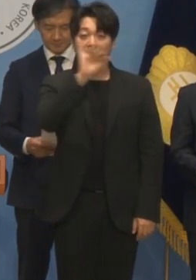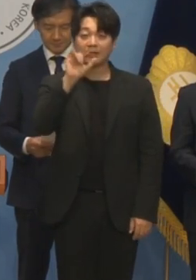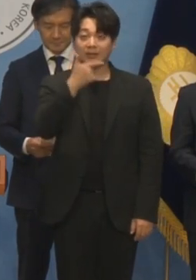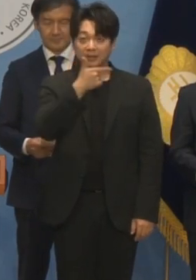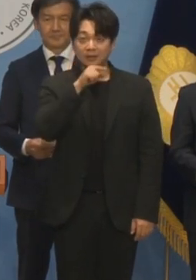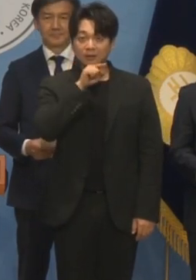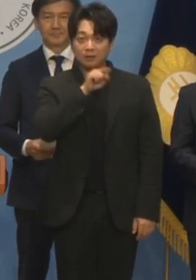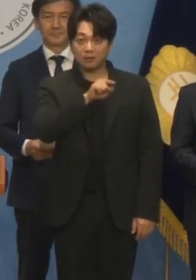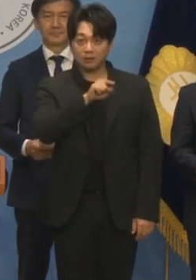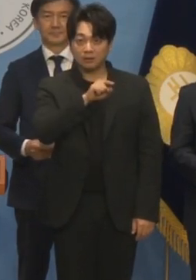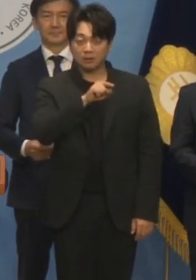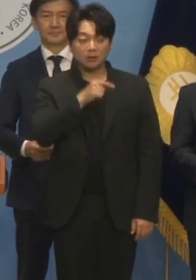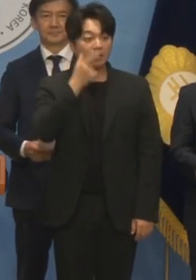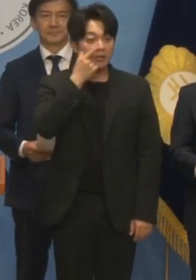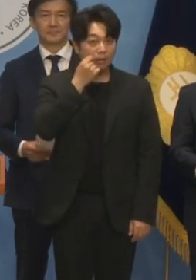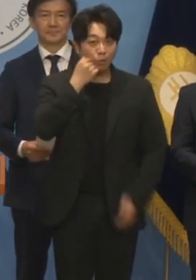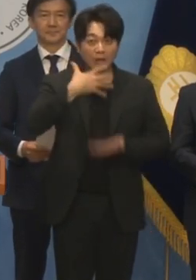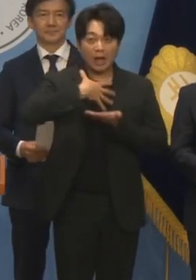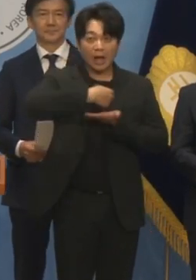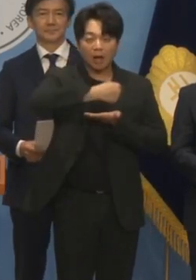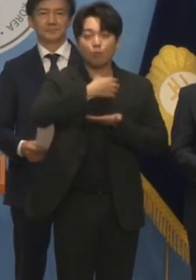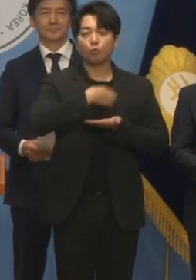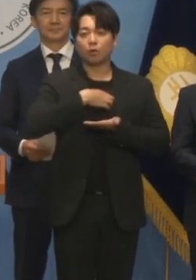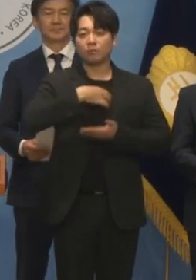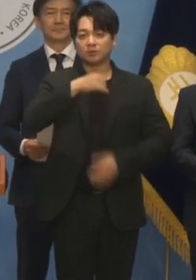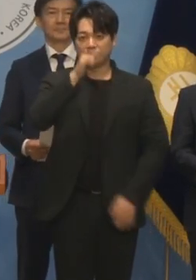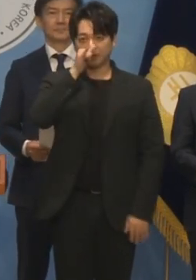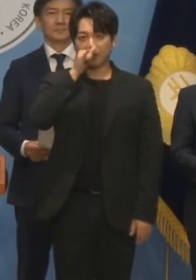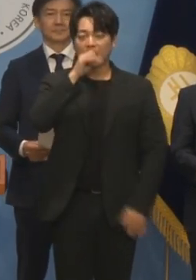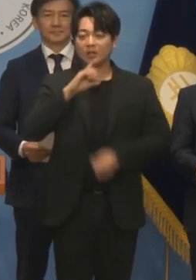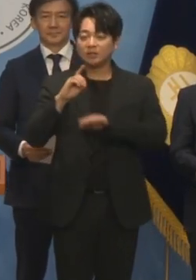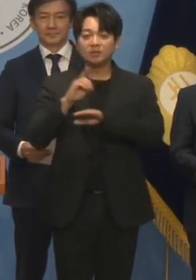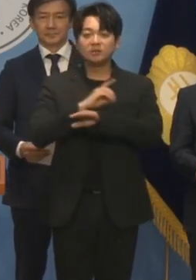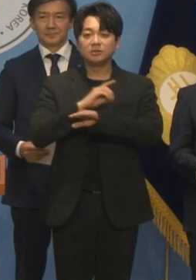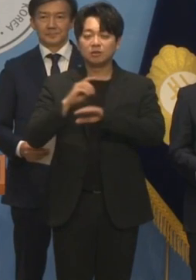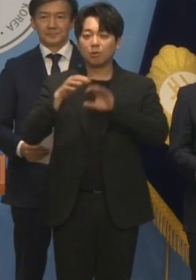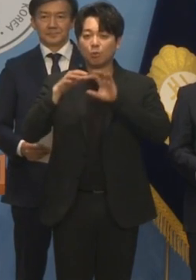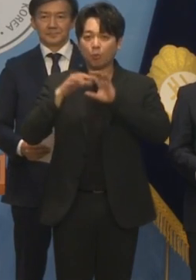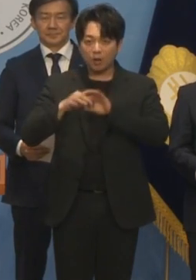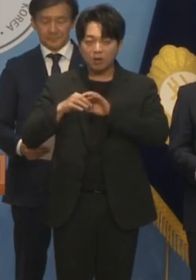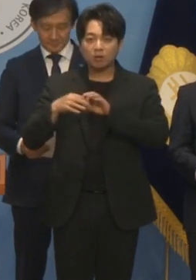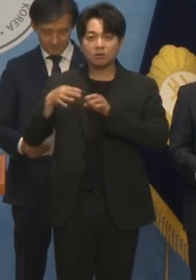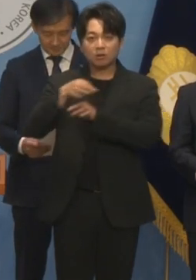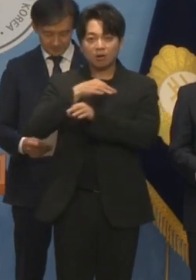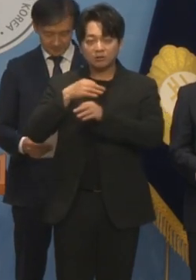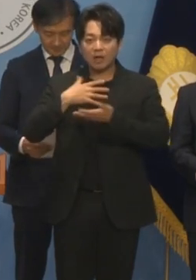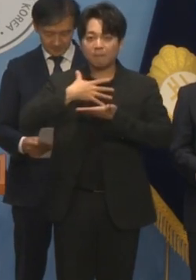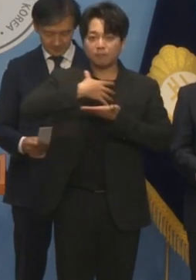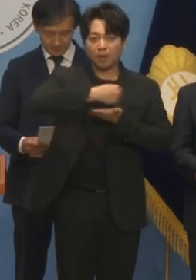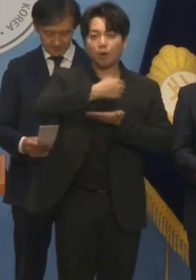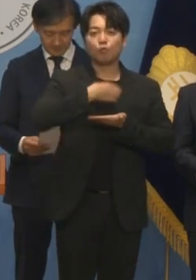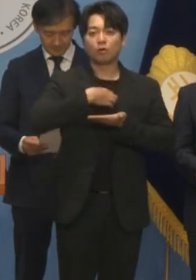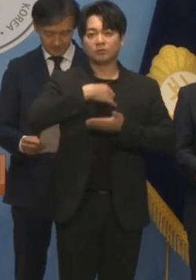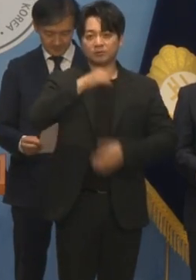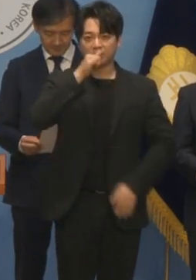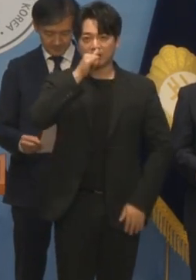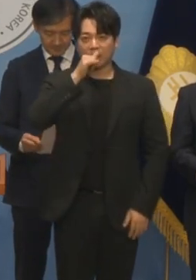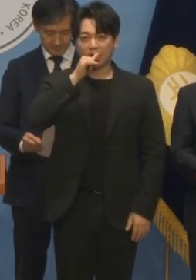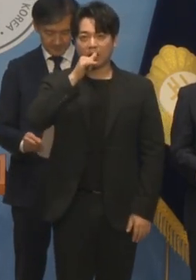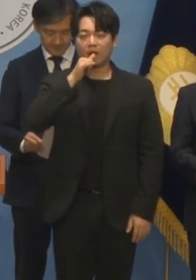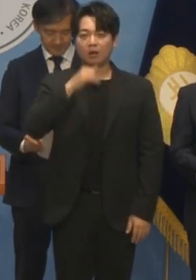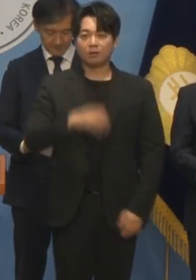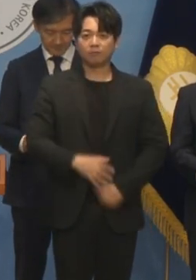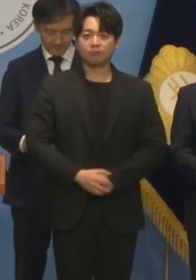일본에 넘어갑니다. 디지털 용토를 빼앗기는 것입니다. 경술국치 이후 114년 만에